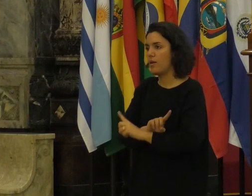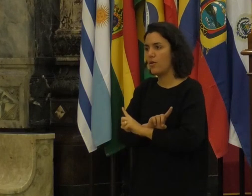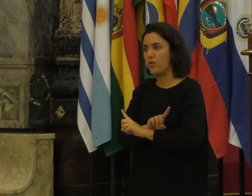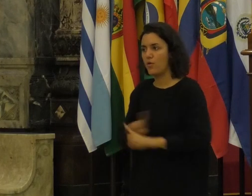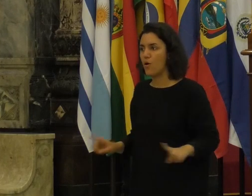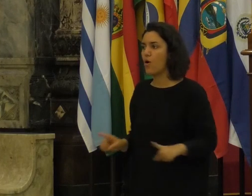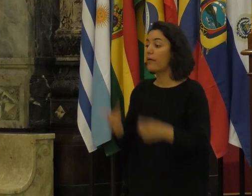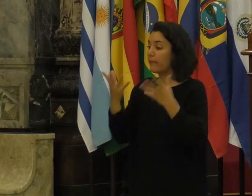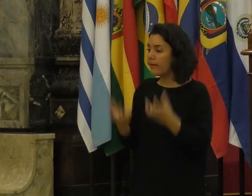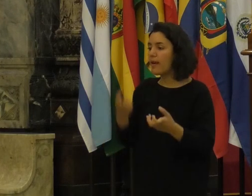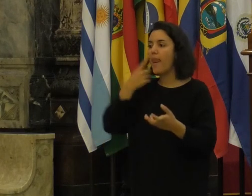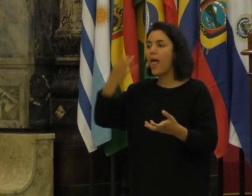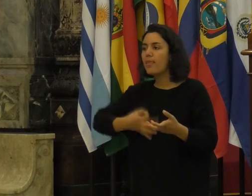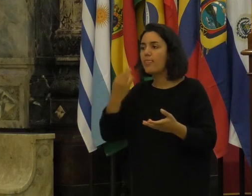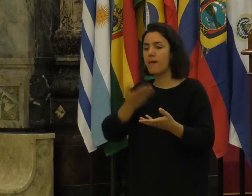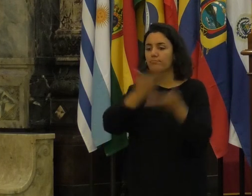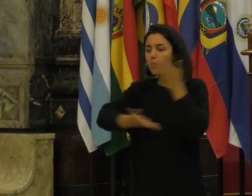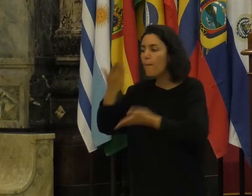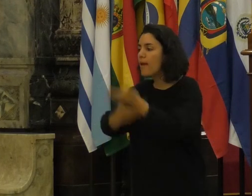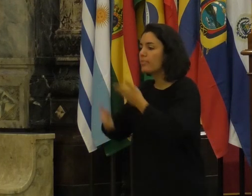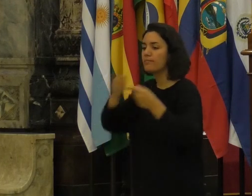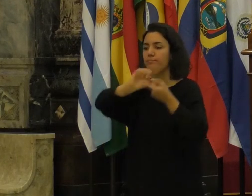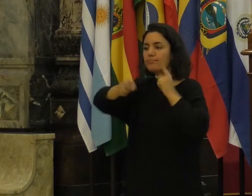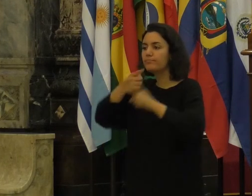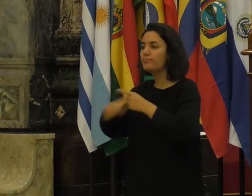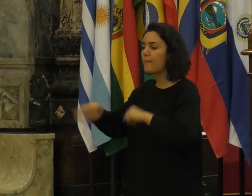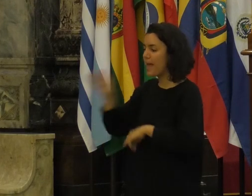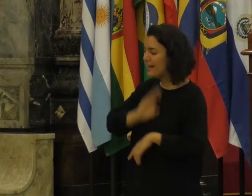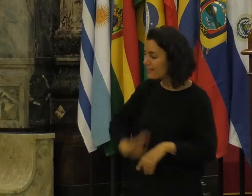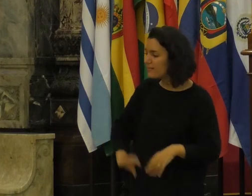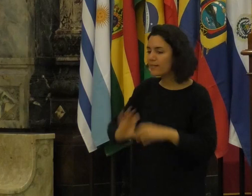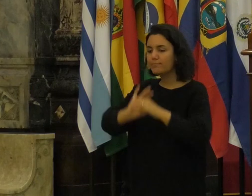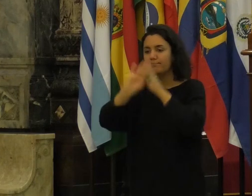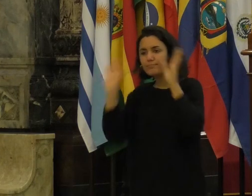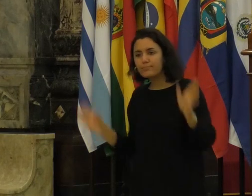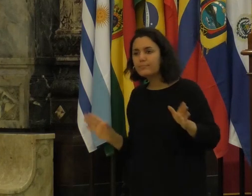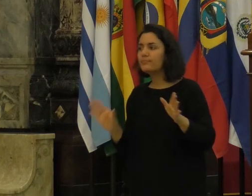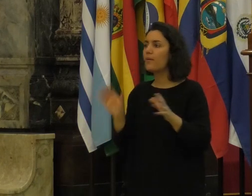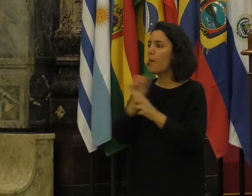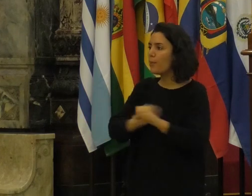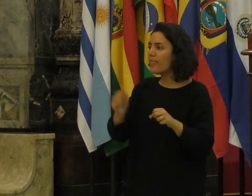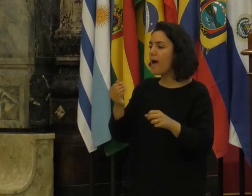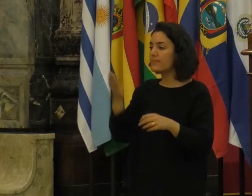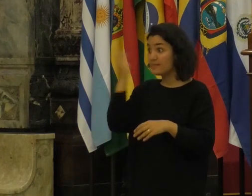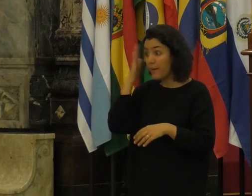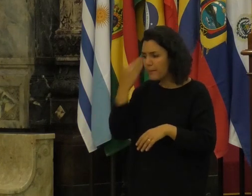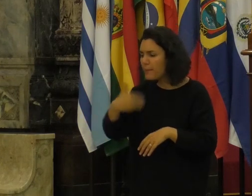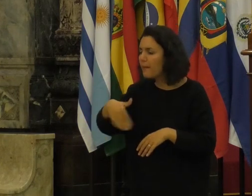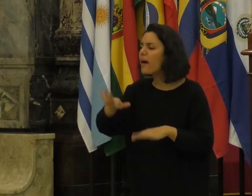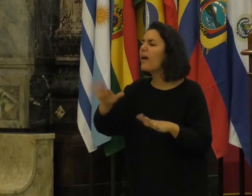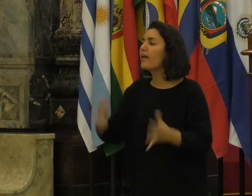interactuar con la realidad para caracterizarla, explicarla, predecirla y, en la medida de lo